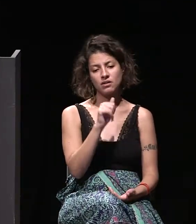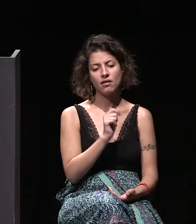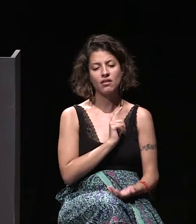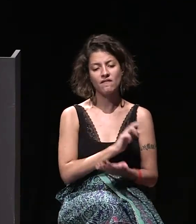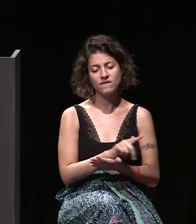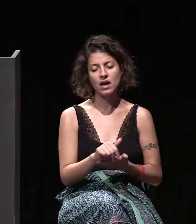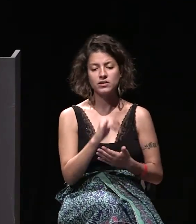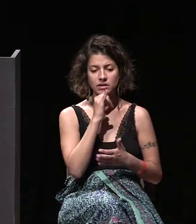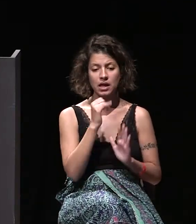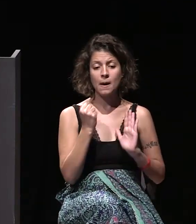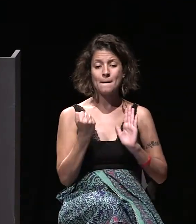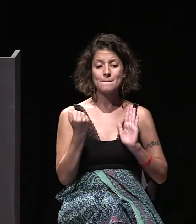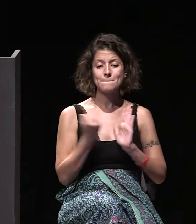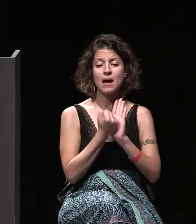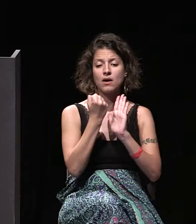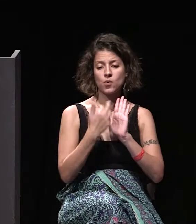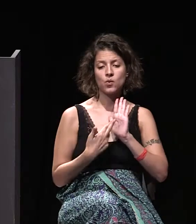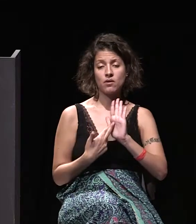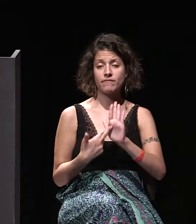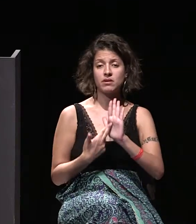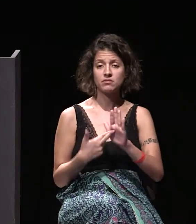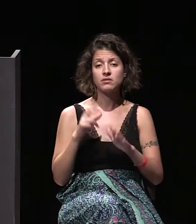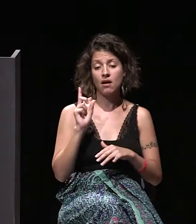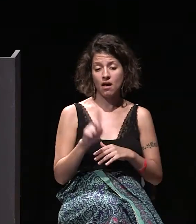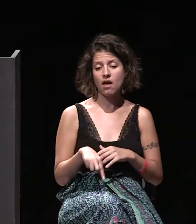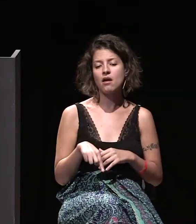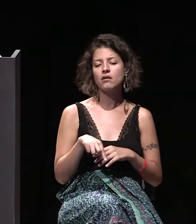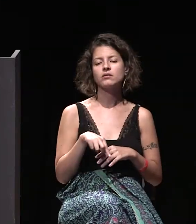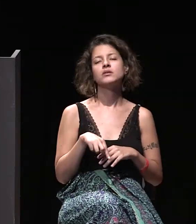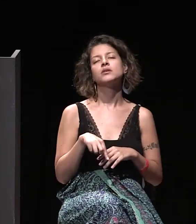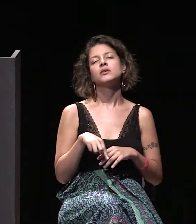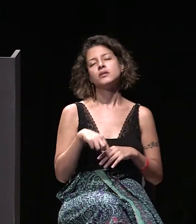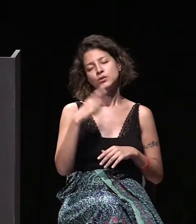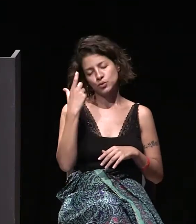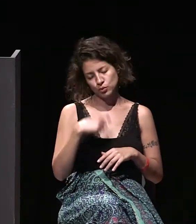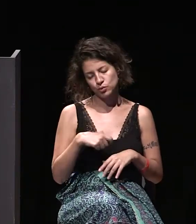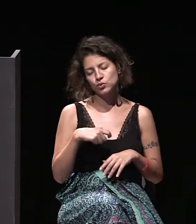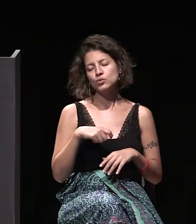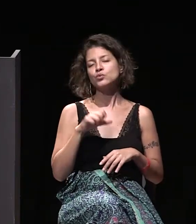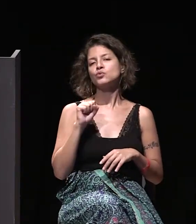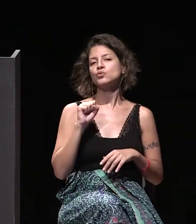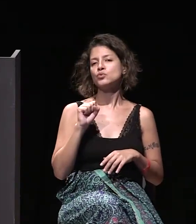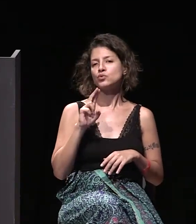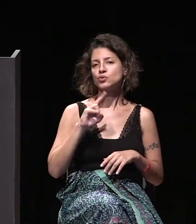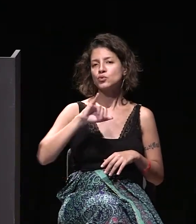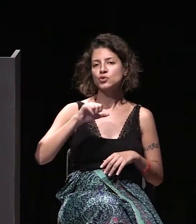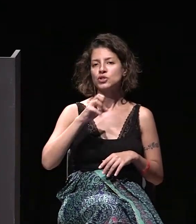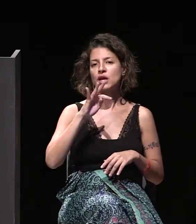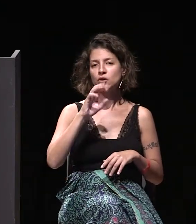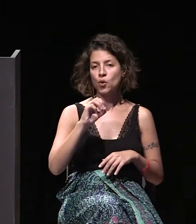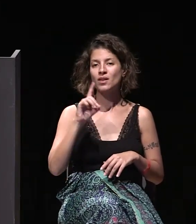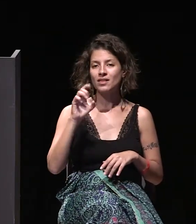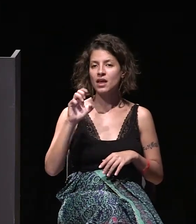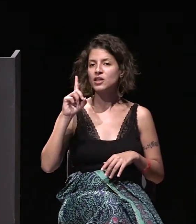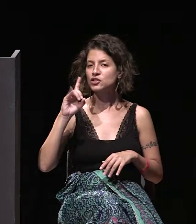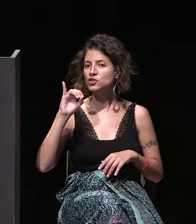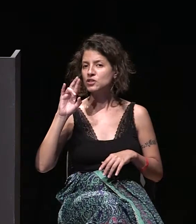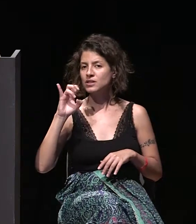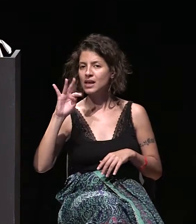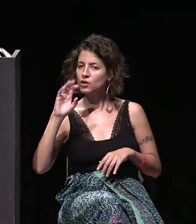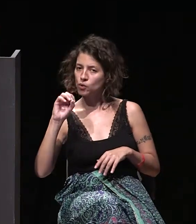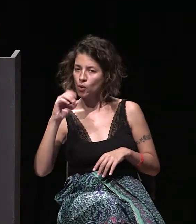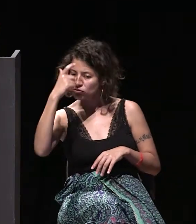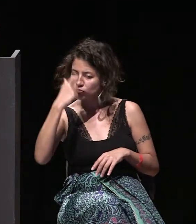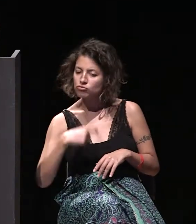ou a visão de adolescente como sujeito e sujeita de direito, a atenção centrada nos adolescentes e não no problema, ou seja, as pessoas